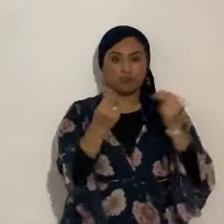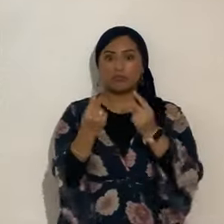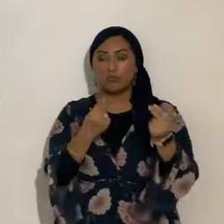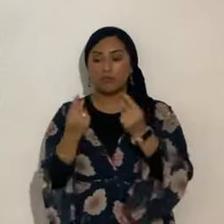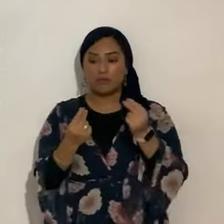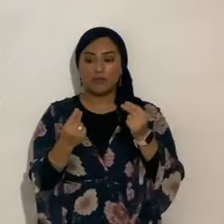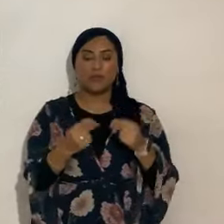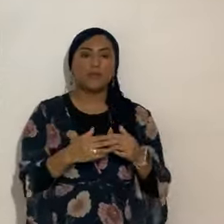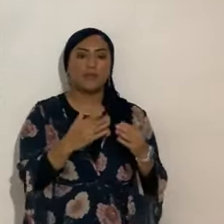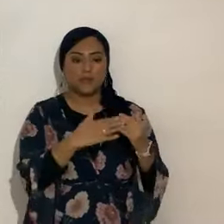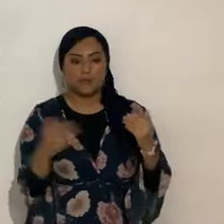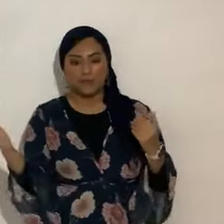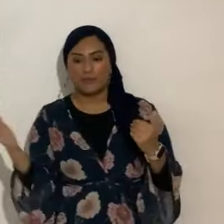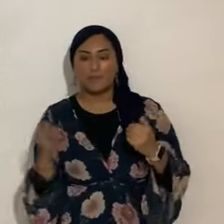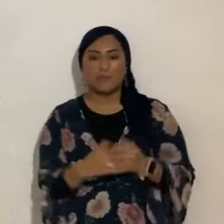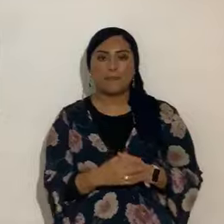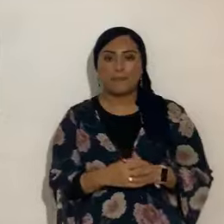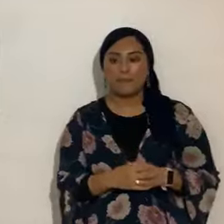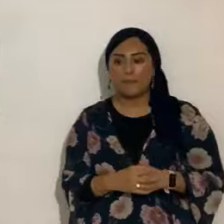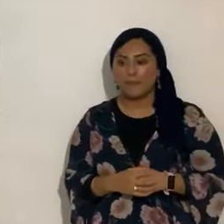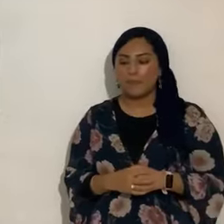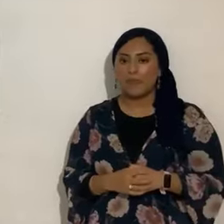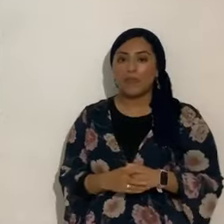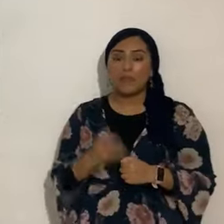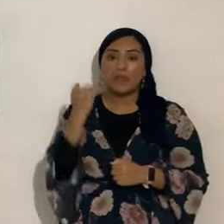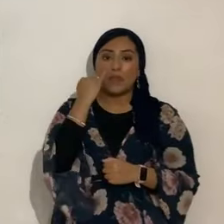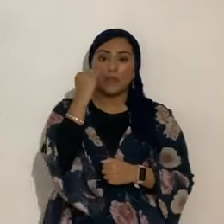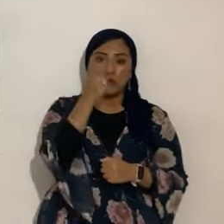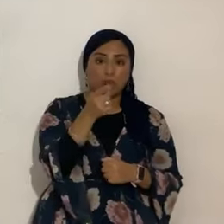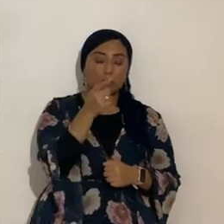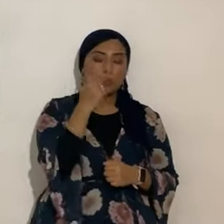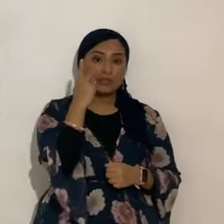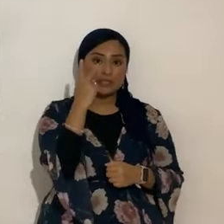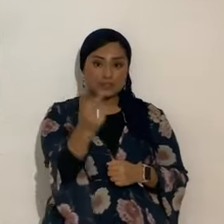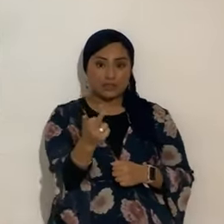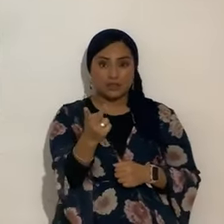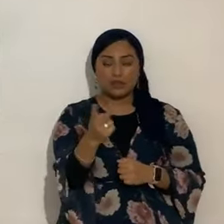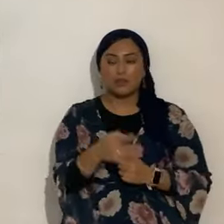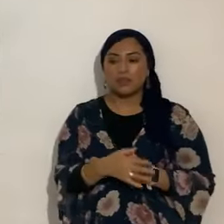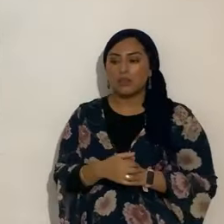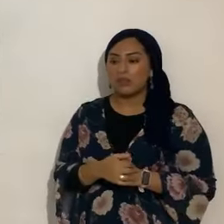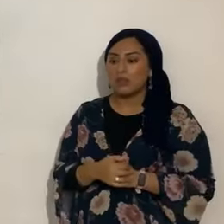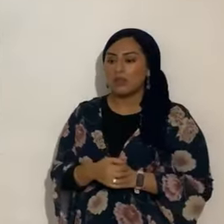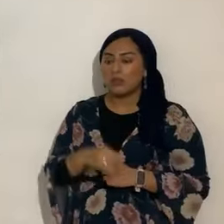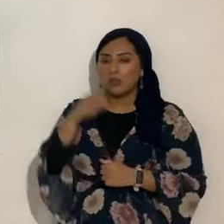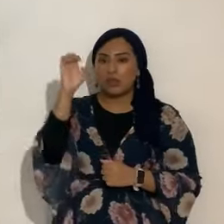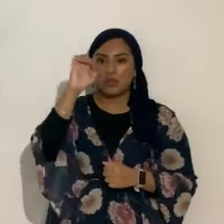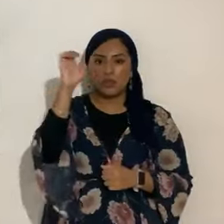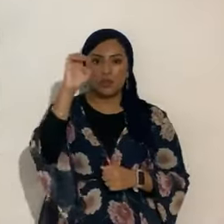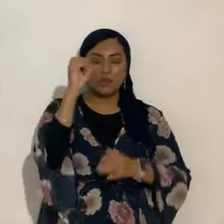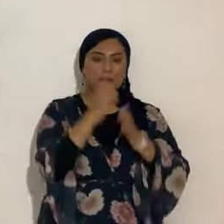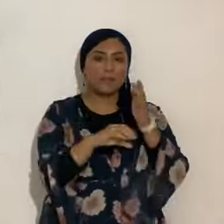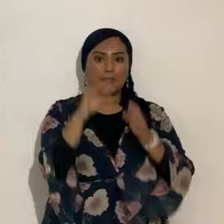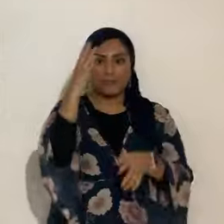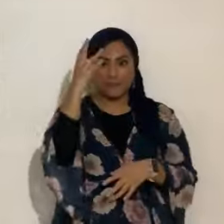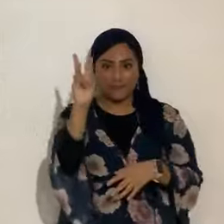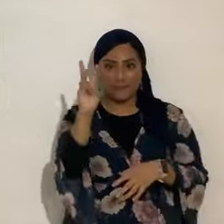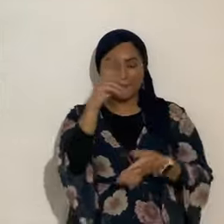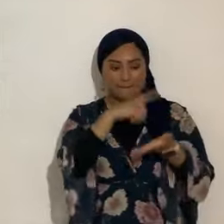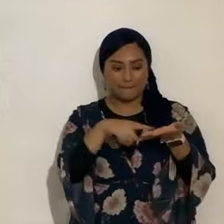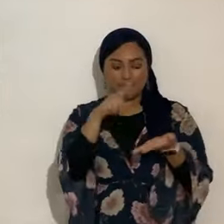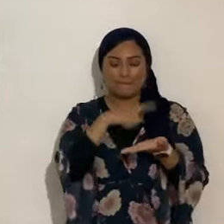las indicaciones del Eterno. Pero si ustedes observan, en Éxodo 16, vamos para